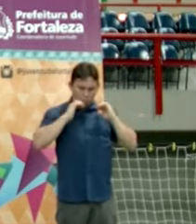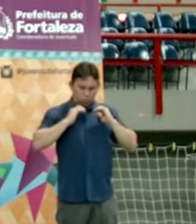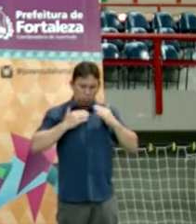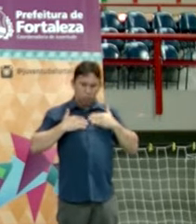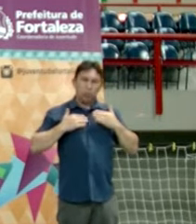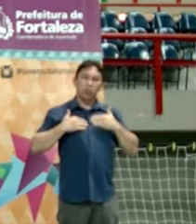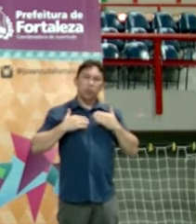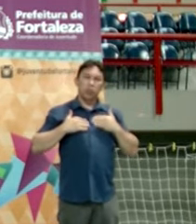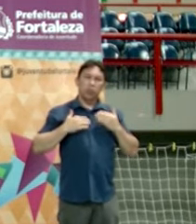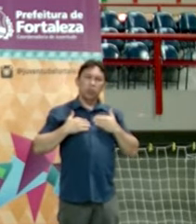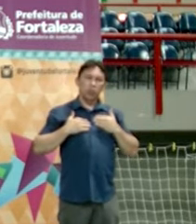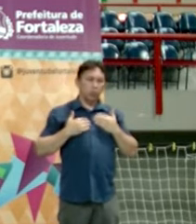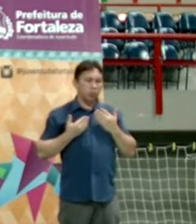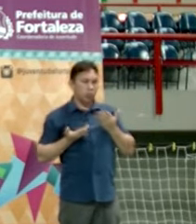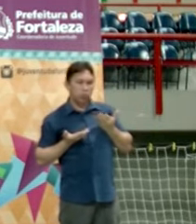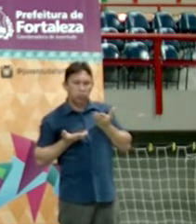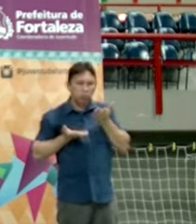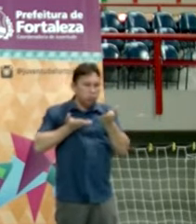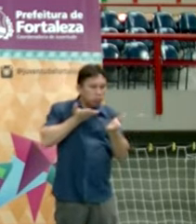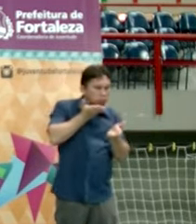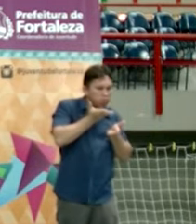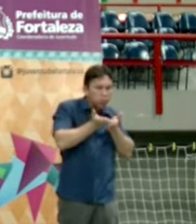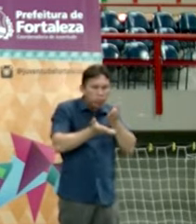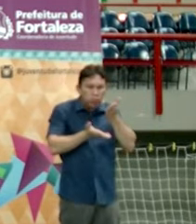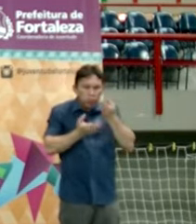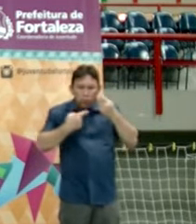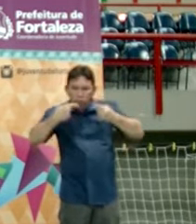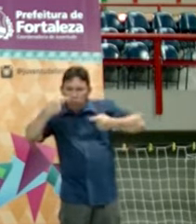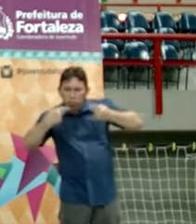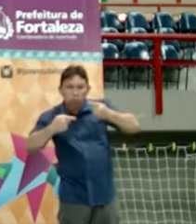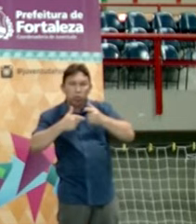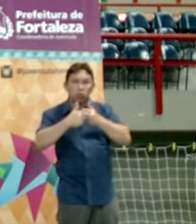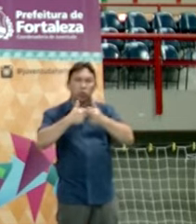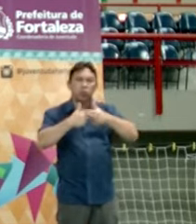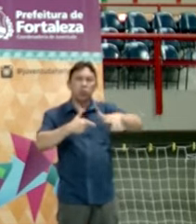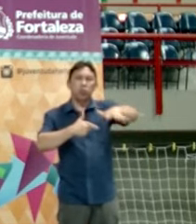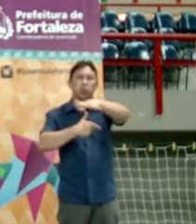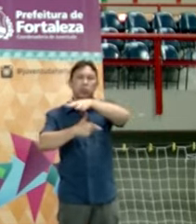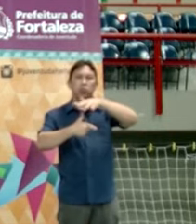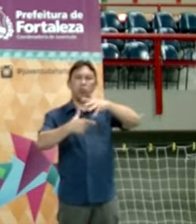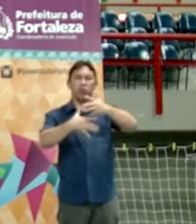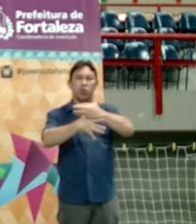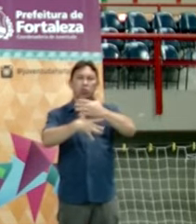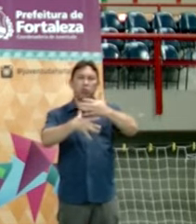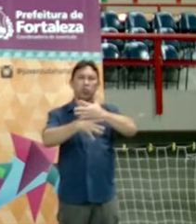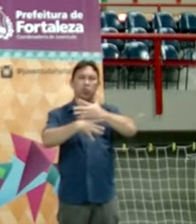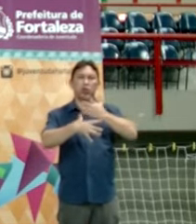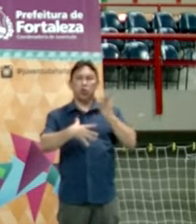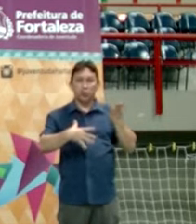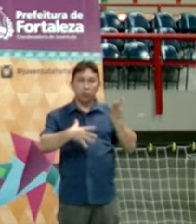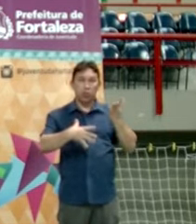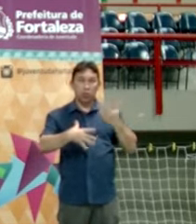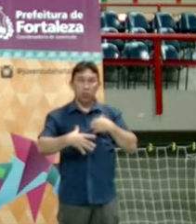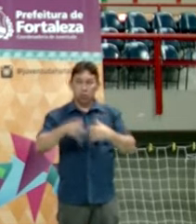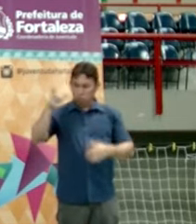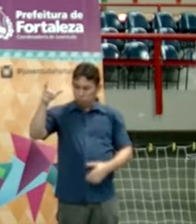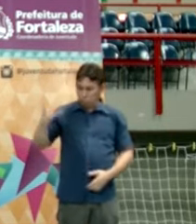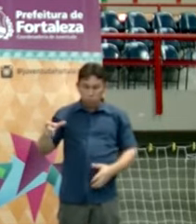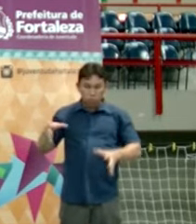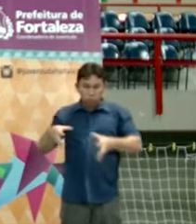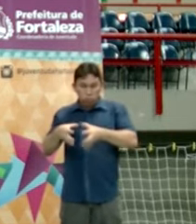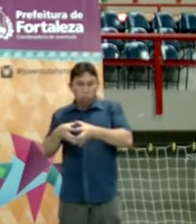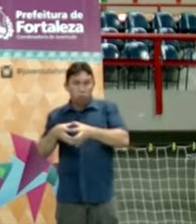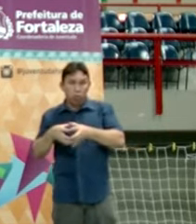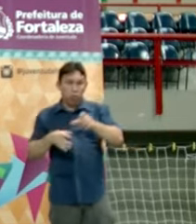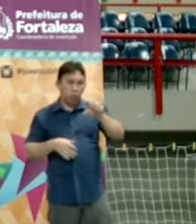demais e, obviamente, dessa forma, né, discutir os problemas da cidade. Tá? Então, os sofistas,